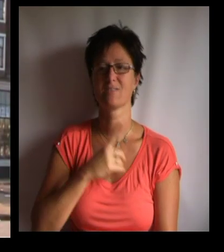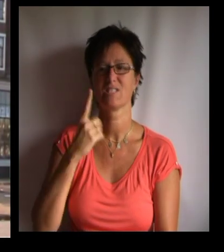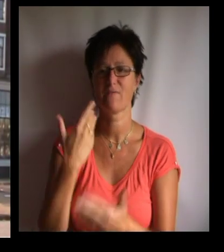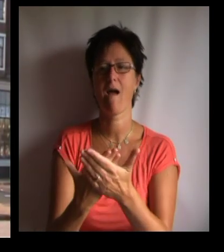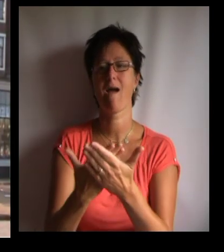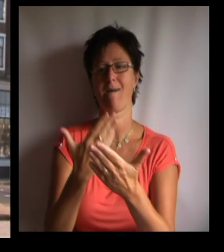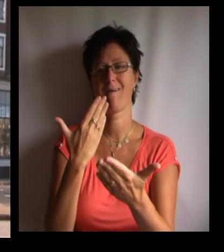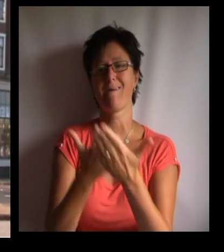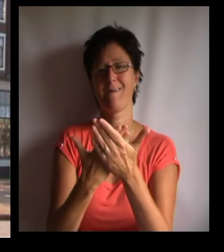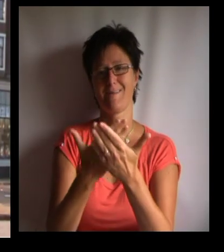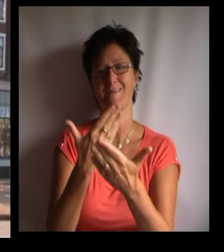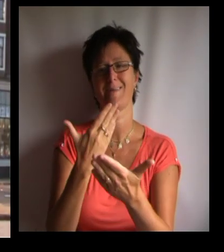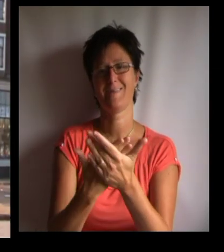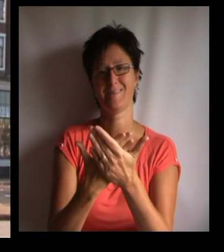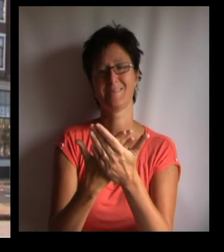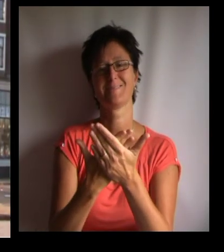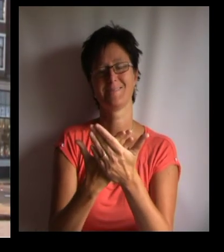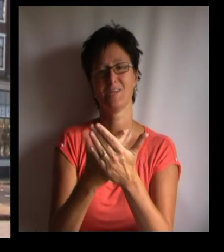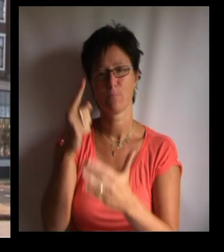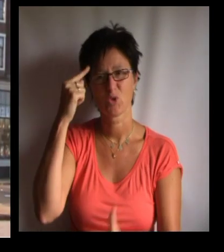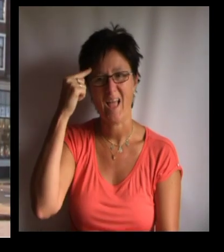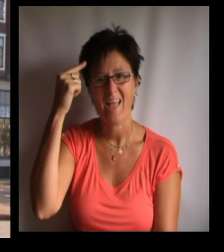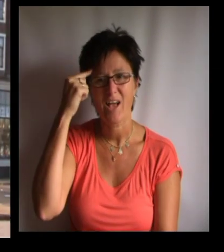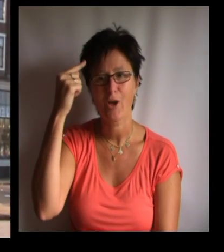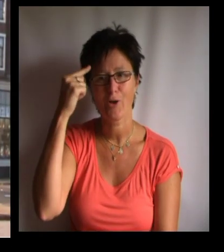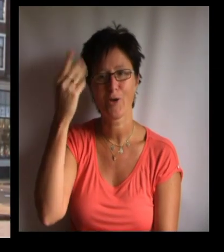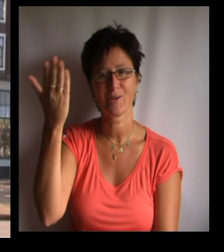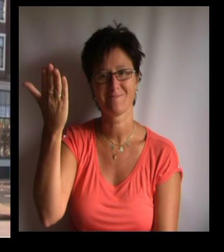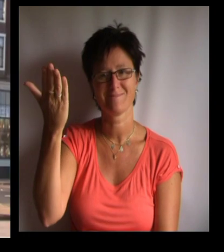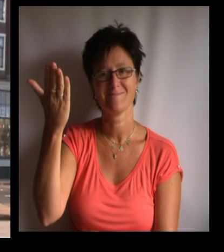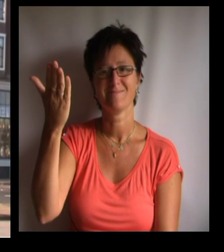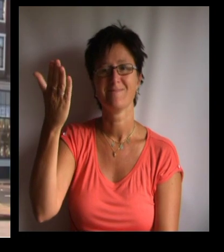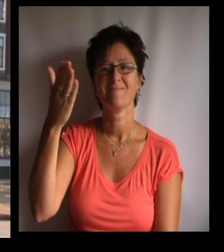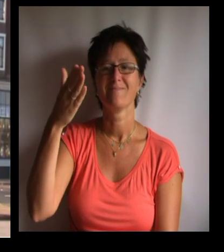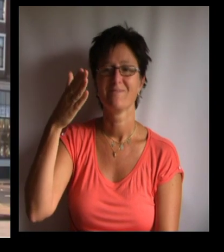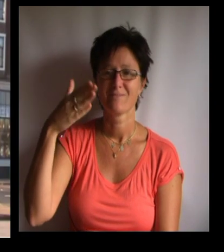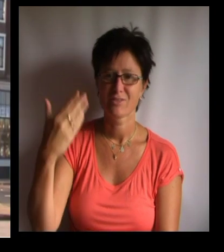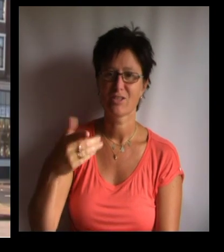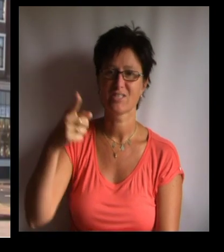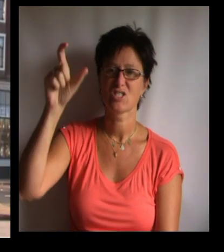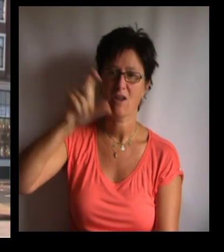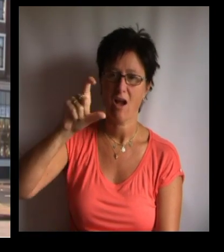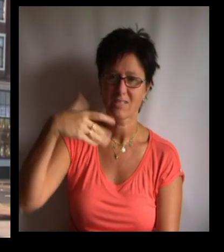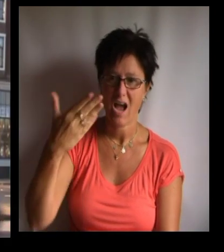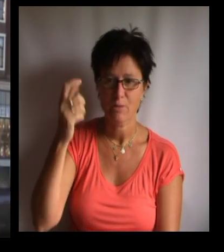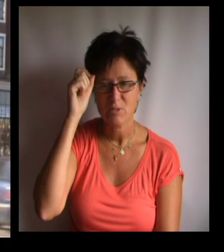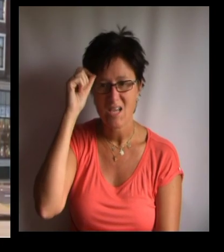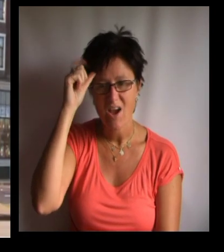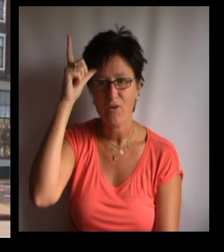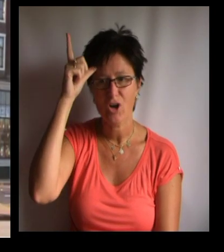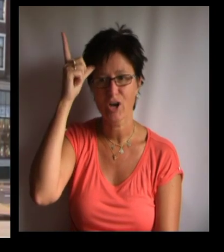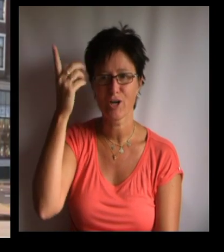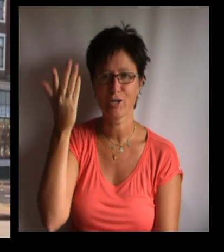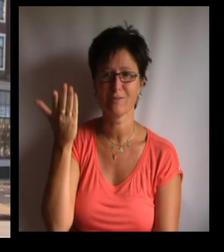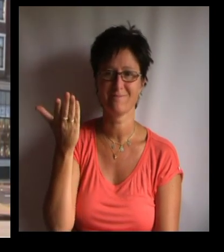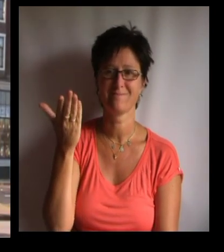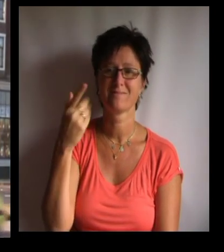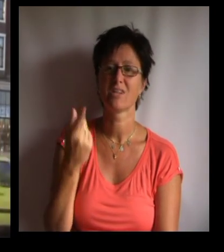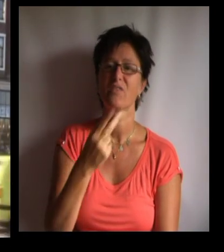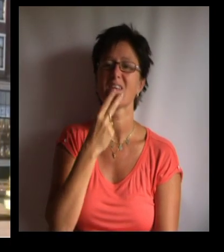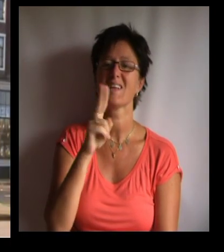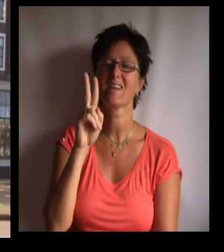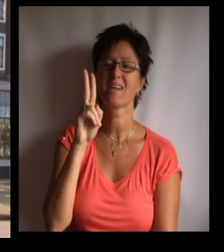Helaas is waar, je moet maar denken, dat jij straks gaat beseffen,